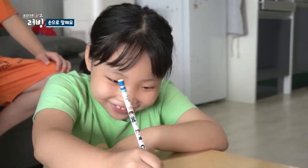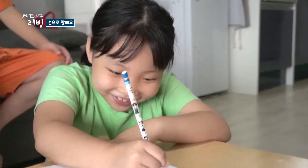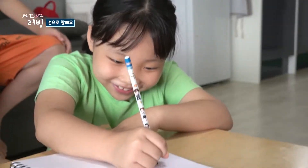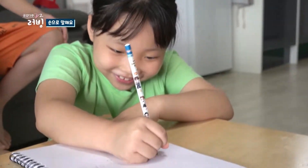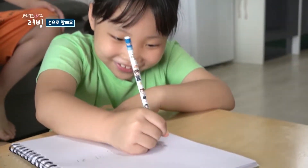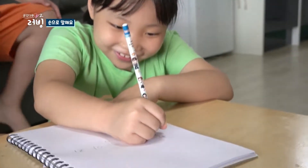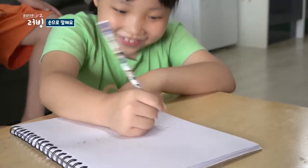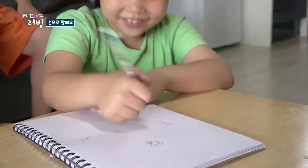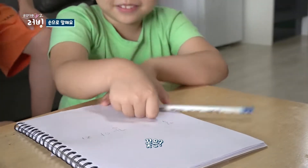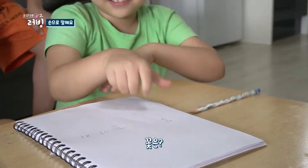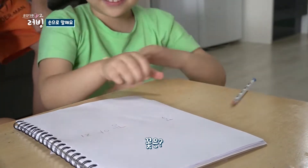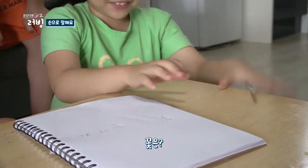이번에는요.